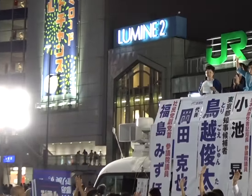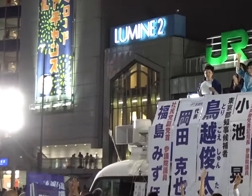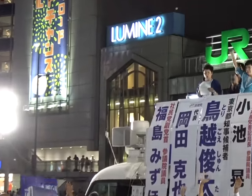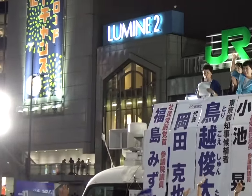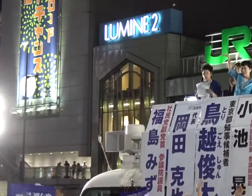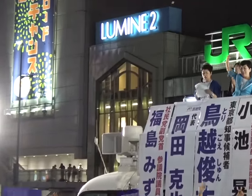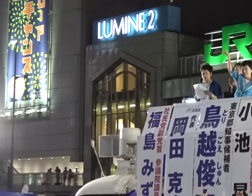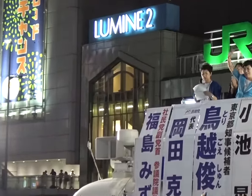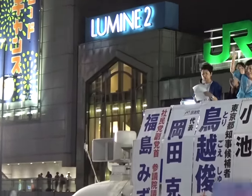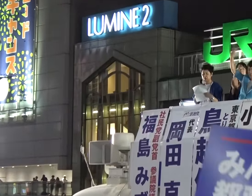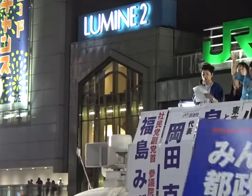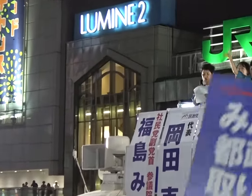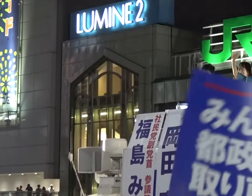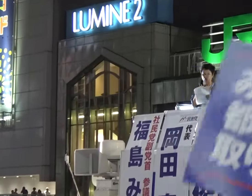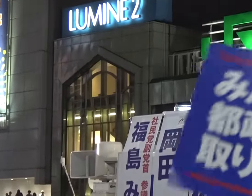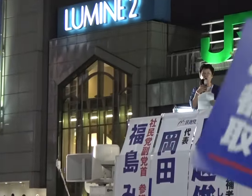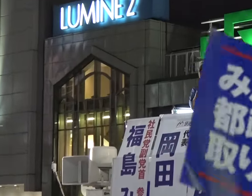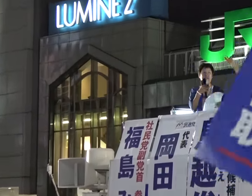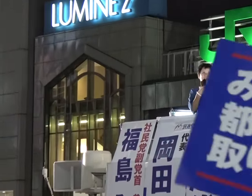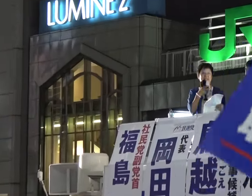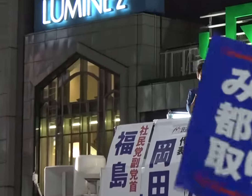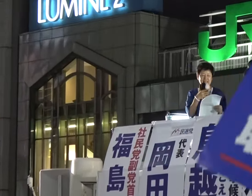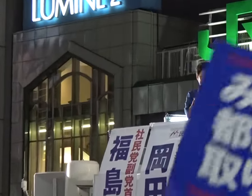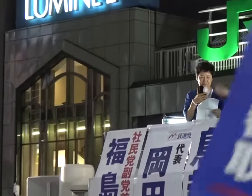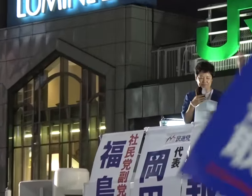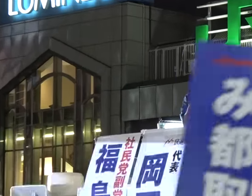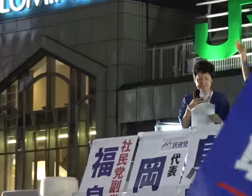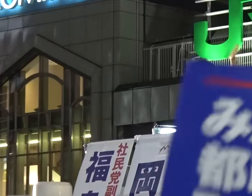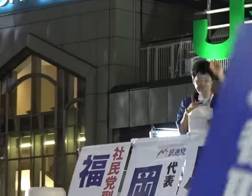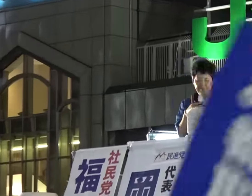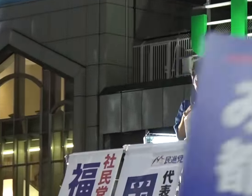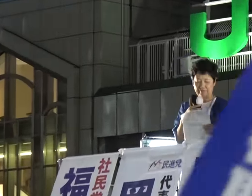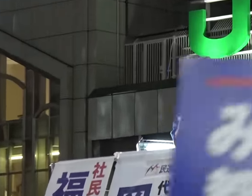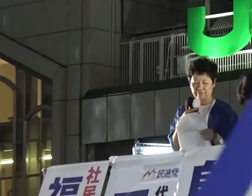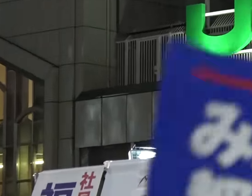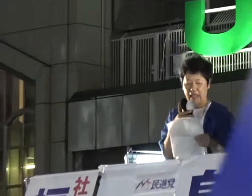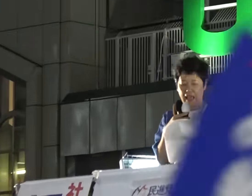共産党副局長小池晃さん、